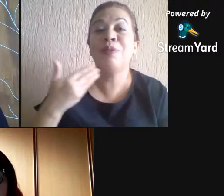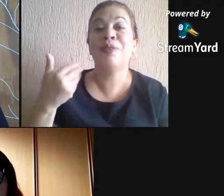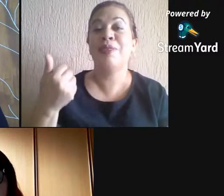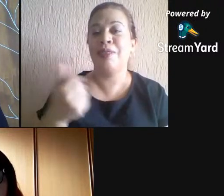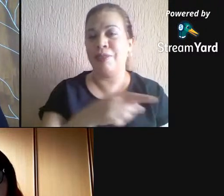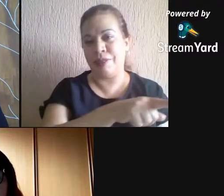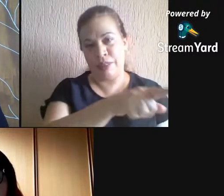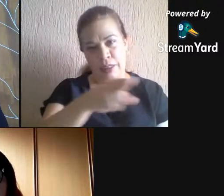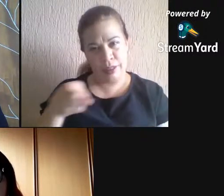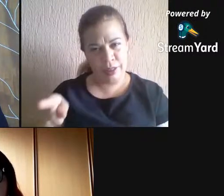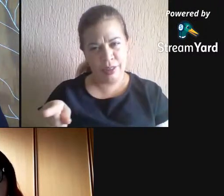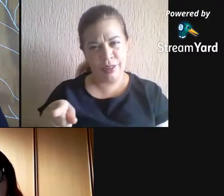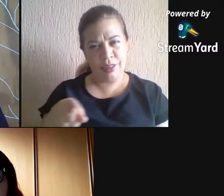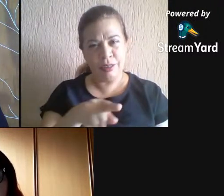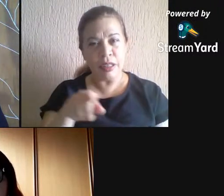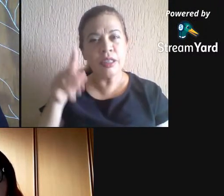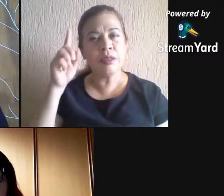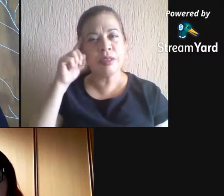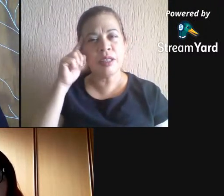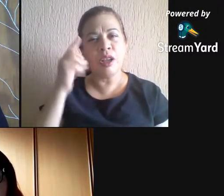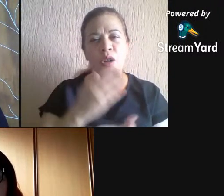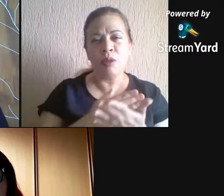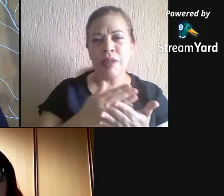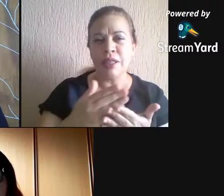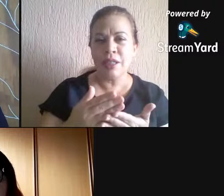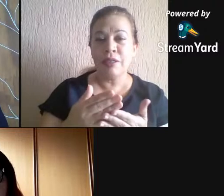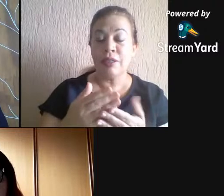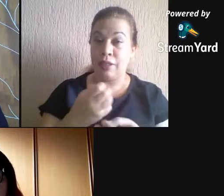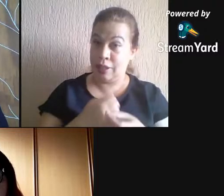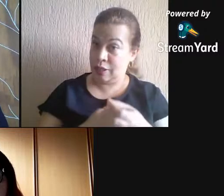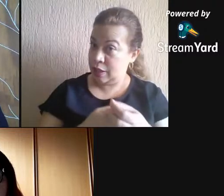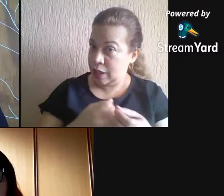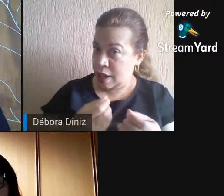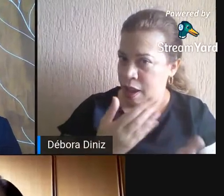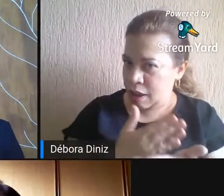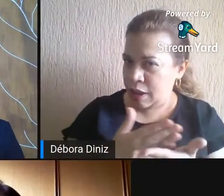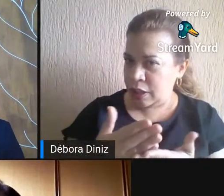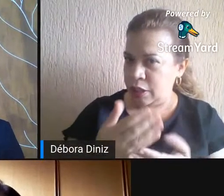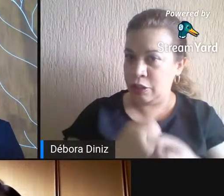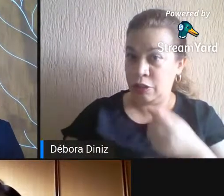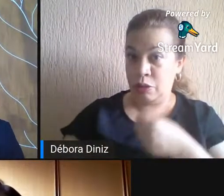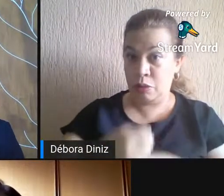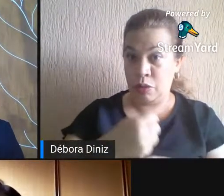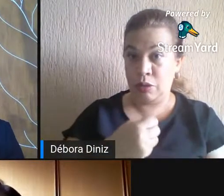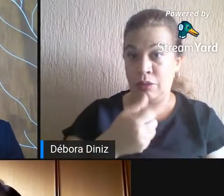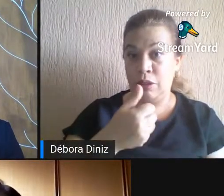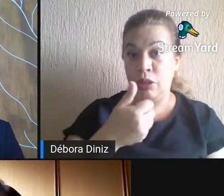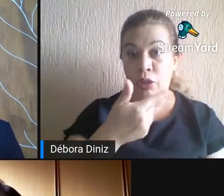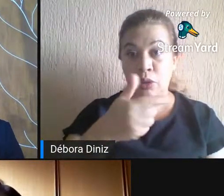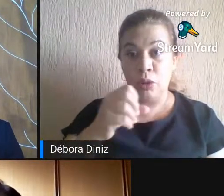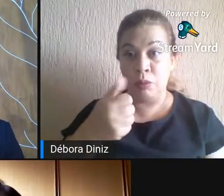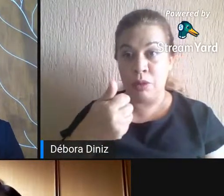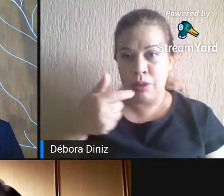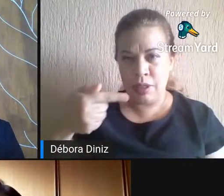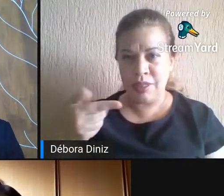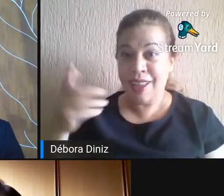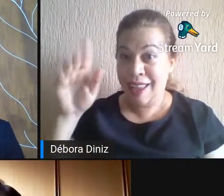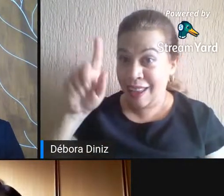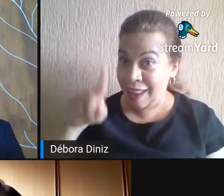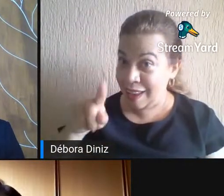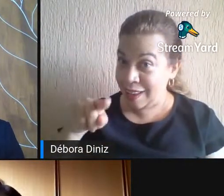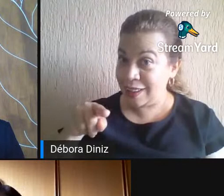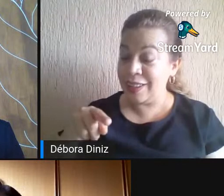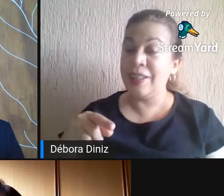uma ideia, nós iniciamos a nossa primeira turma em 2017, essa é a nossa quarta turma, e até agora já